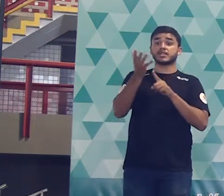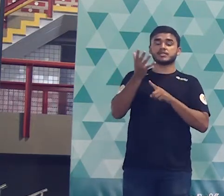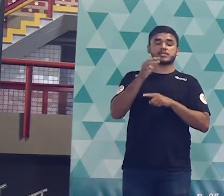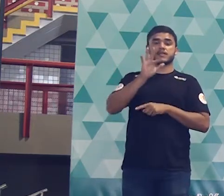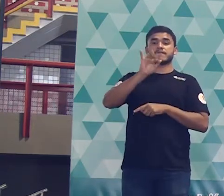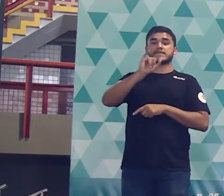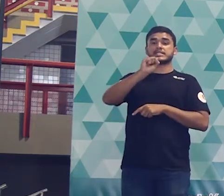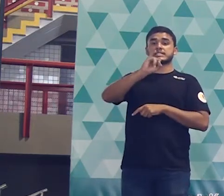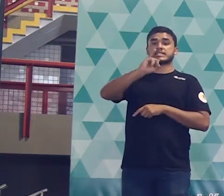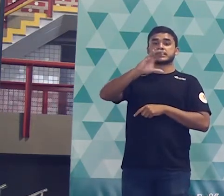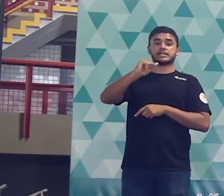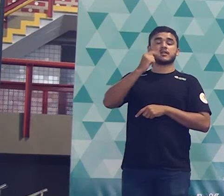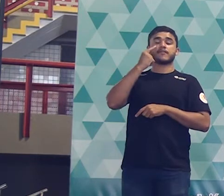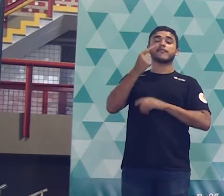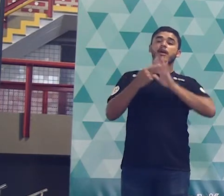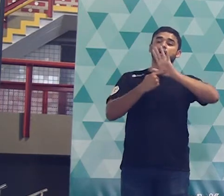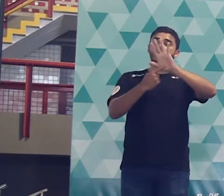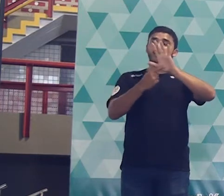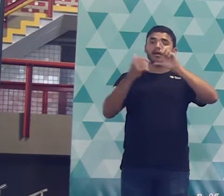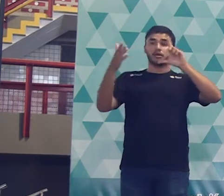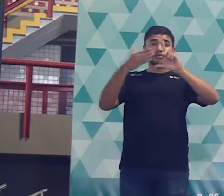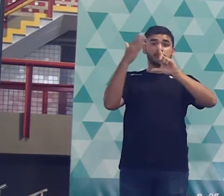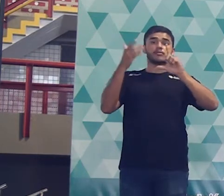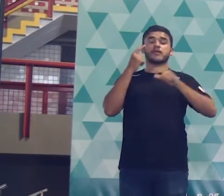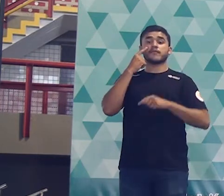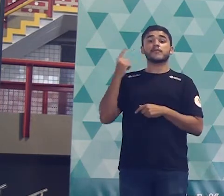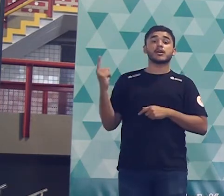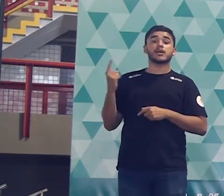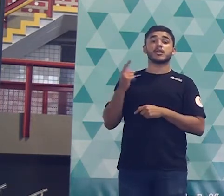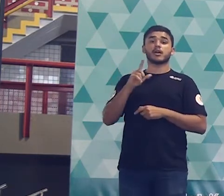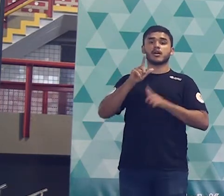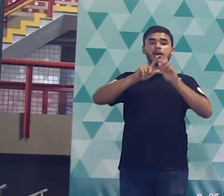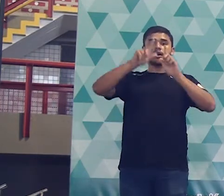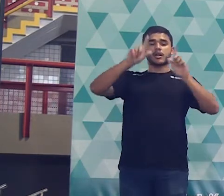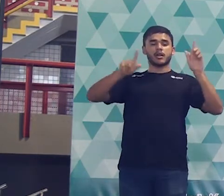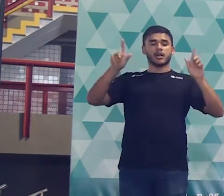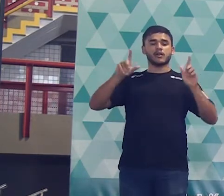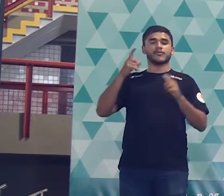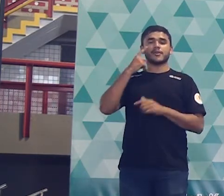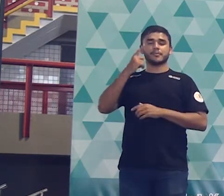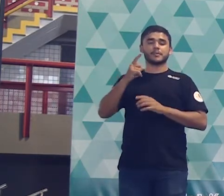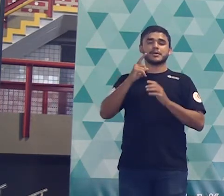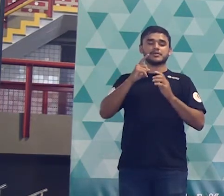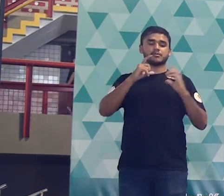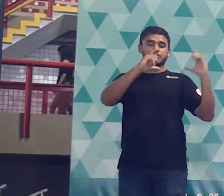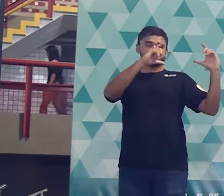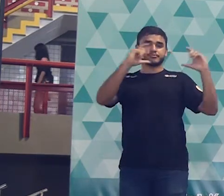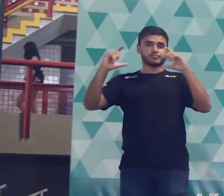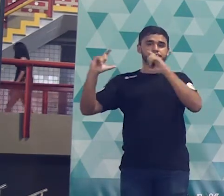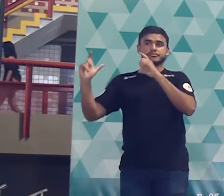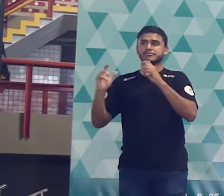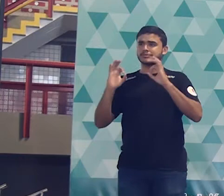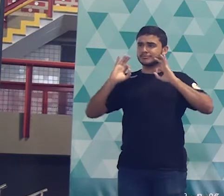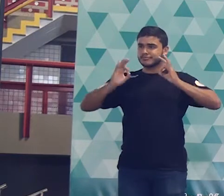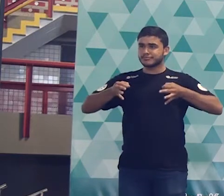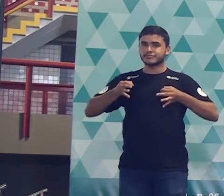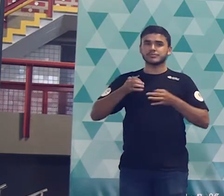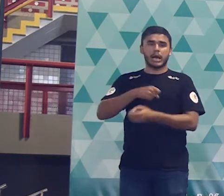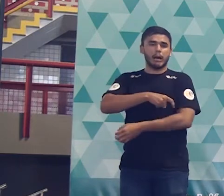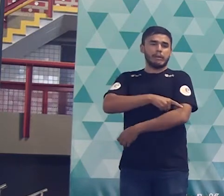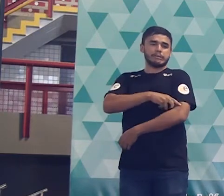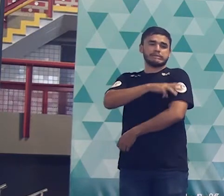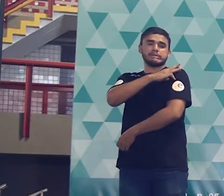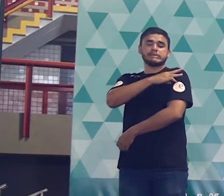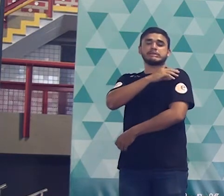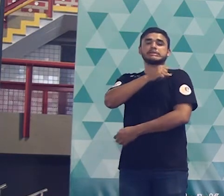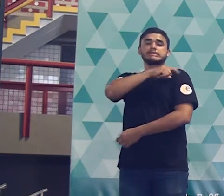os slides, está vendo esse gráfico aí que vocês já viram quantas vezes na vida de vocês? Quantas? Quase 1 milhão, não